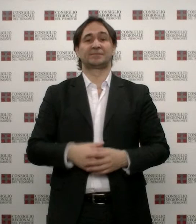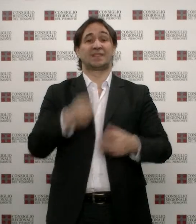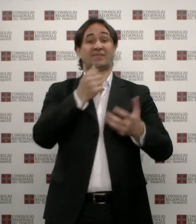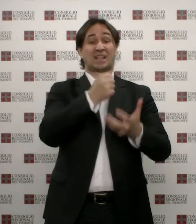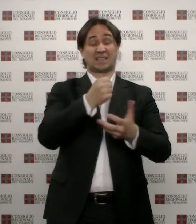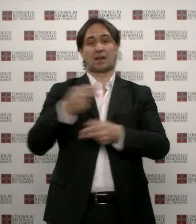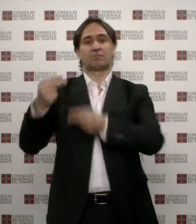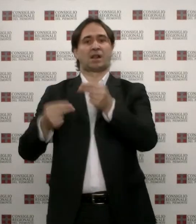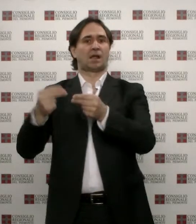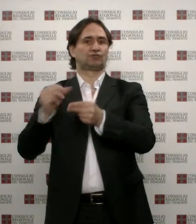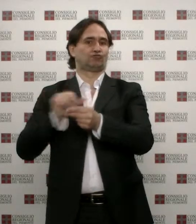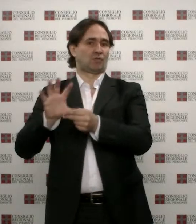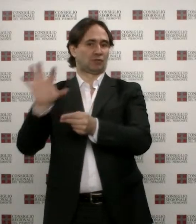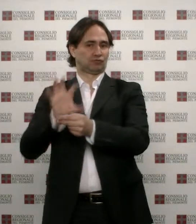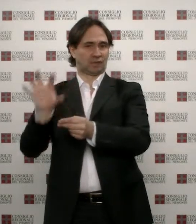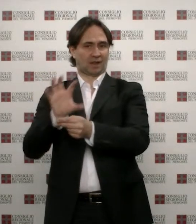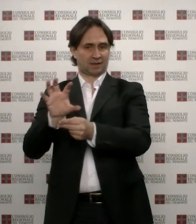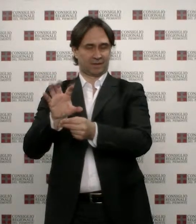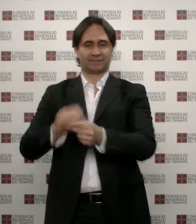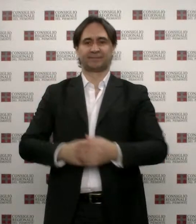Finanziaria e bilancio regionale.